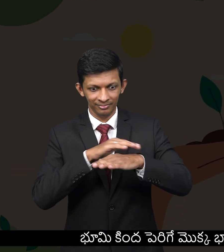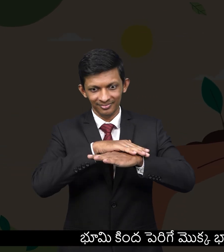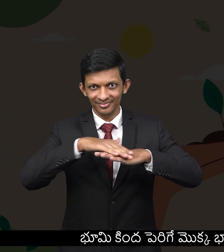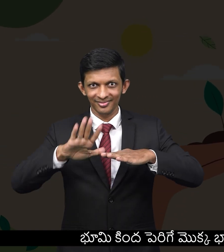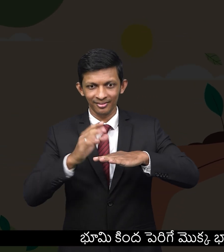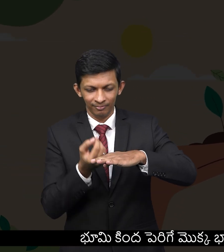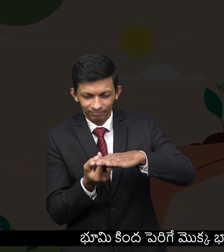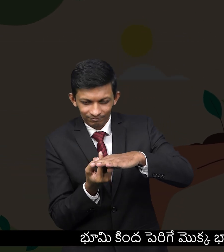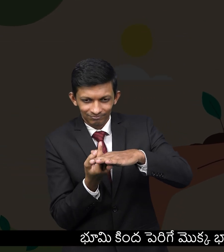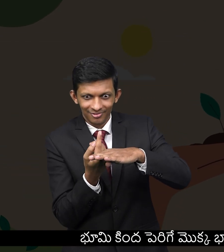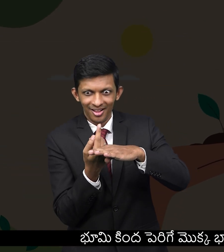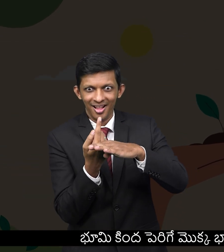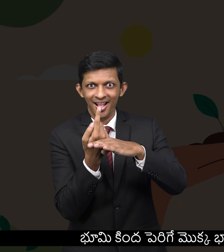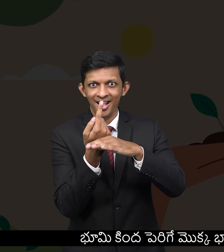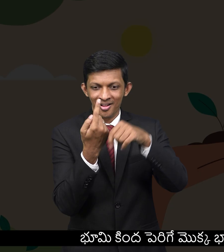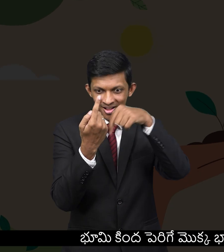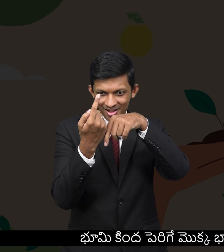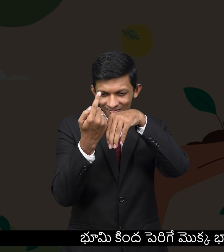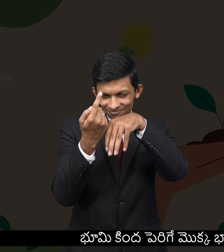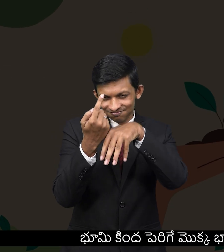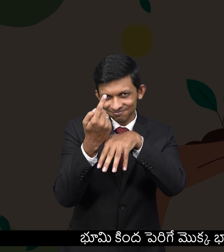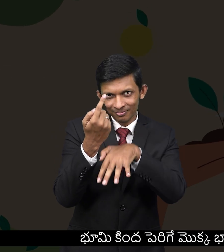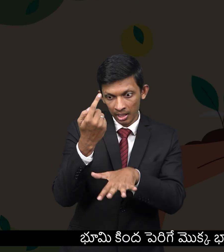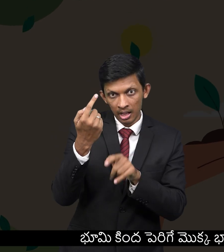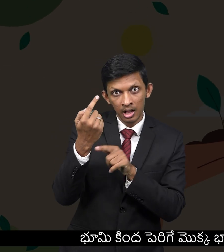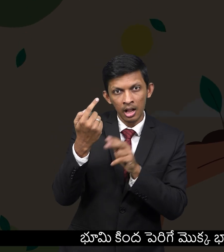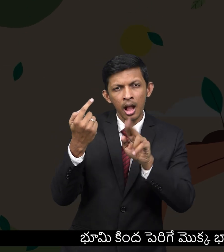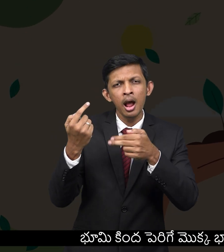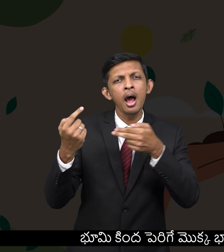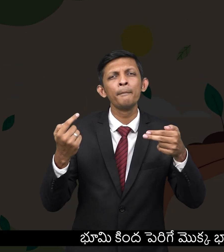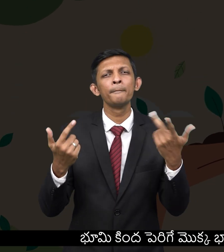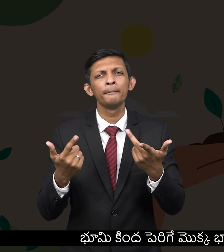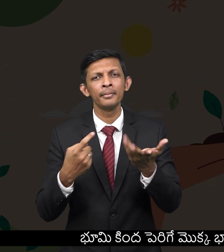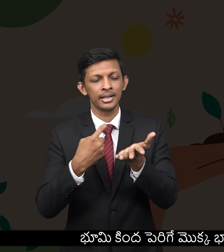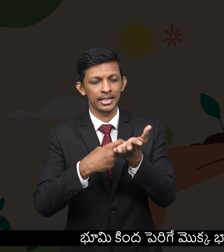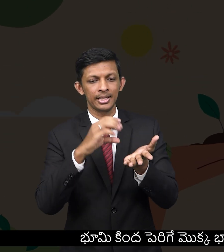భూమి కింద పెరిగే మొక్క భాగాన్ని వేరు వ్యవస్థ అంటారు.